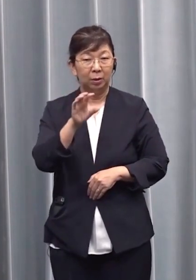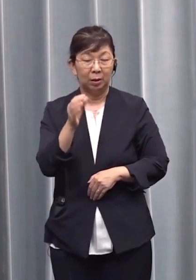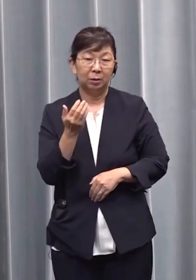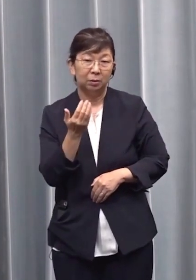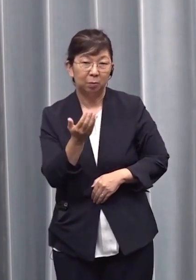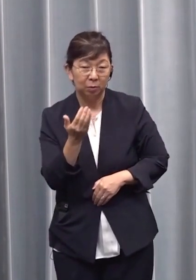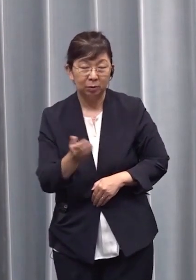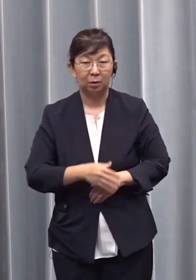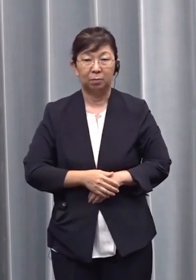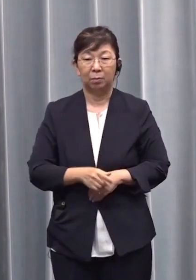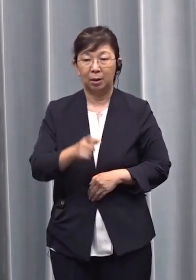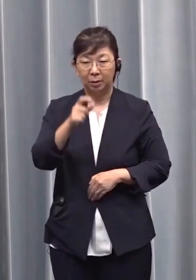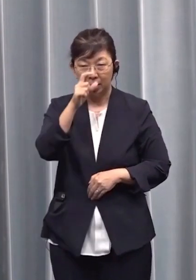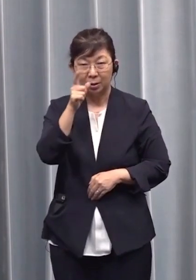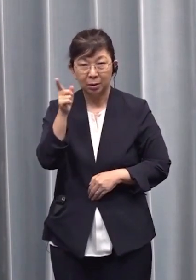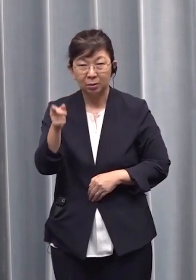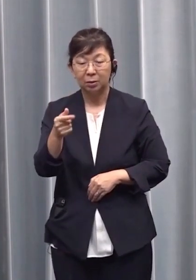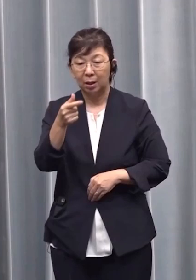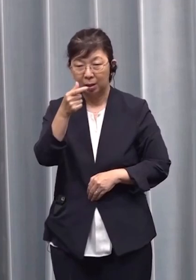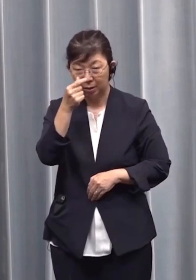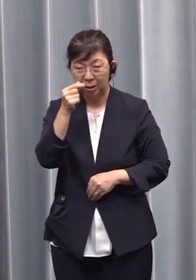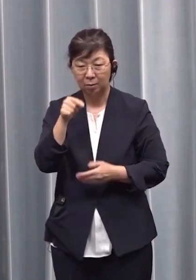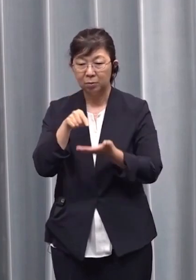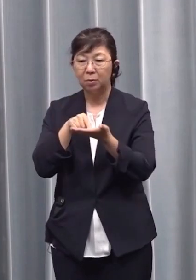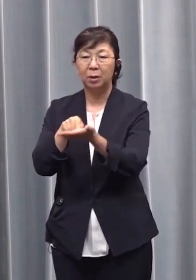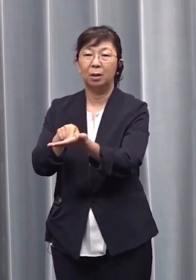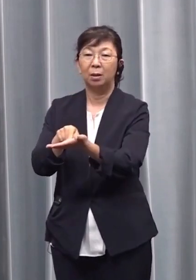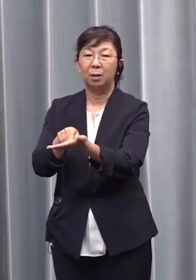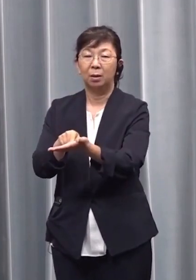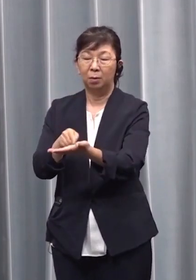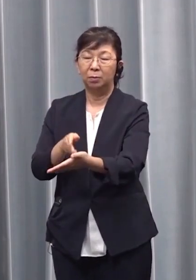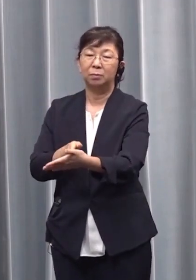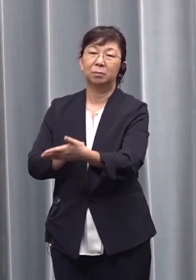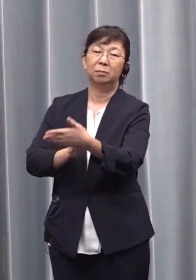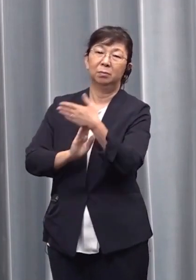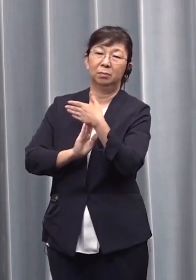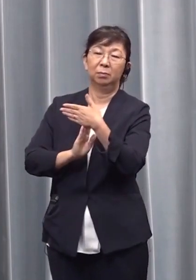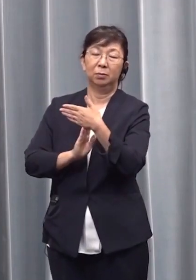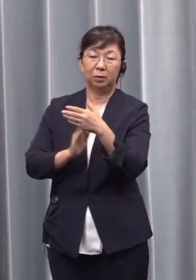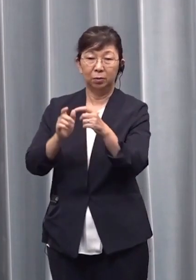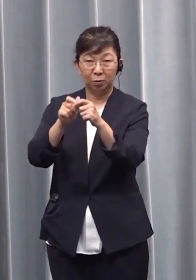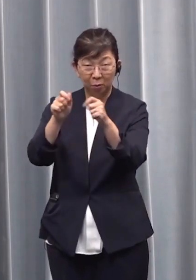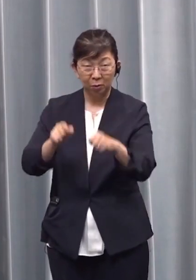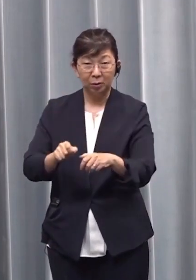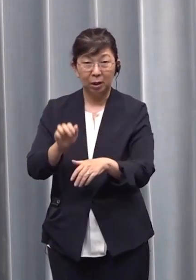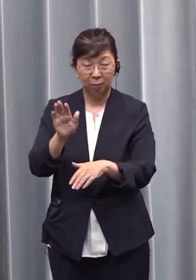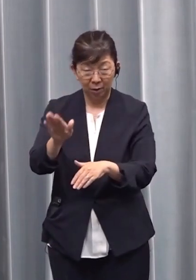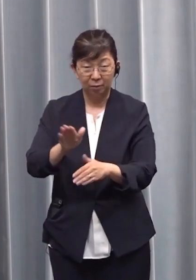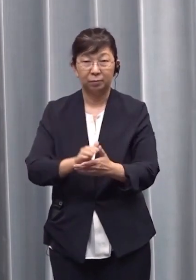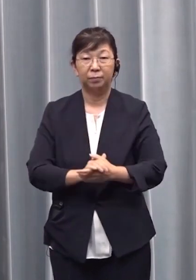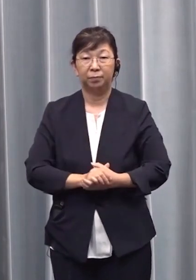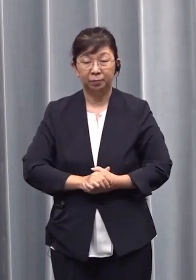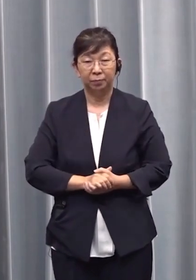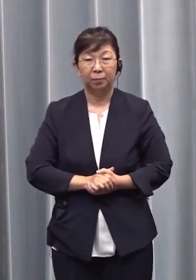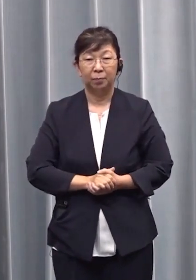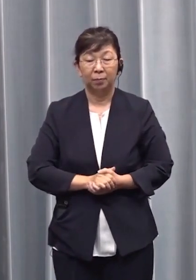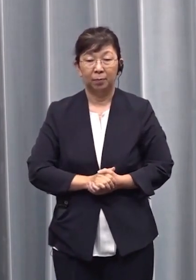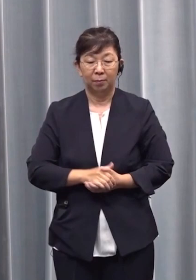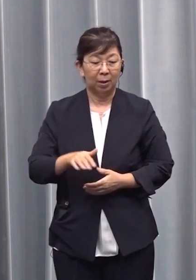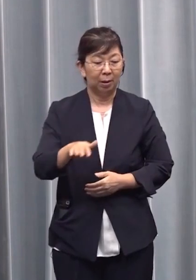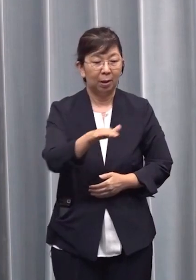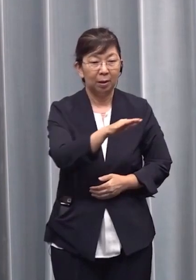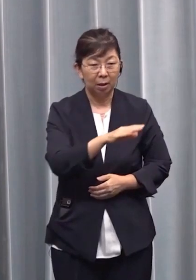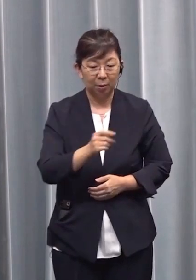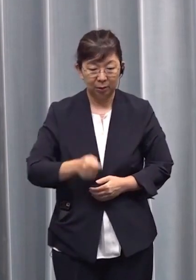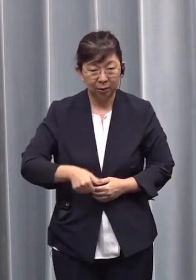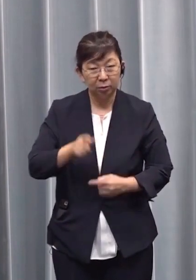が全くきちんと被害届を出そうとしても受け付けなかったということも問題視されています。でそういう中で彼らは緊急